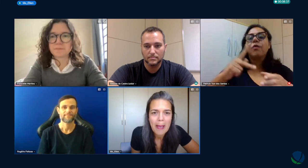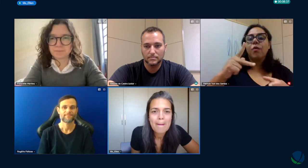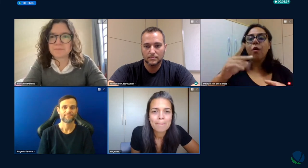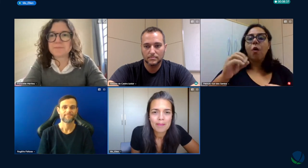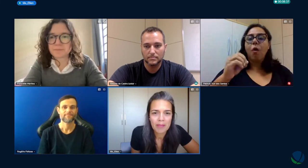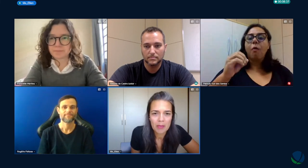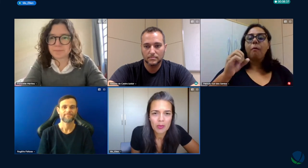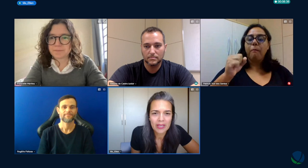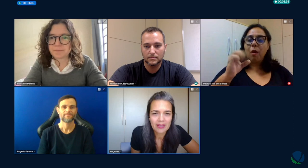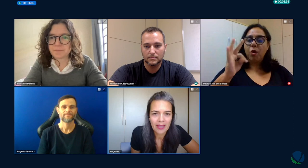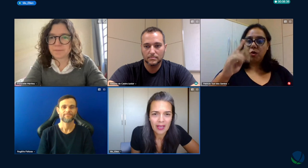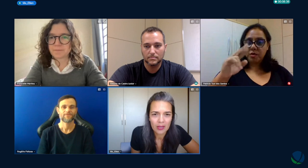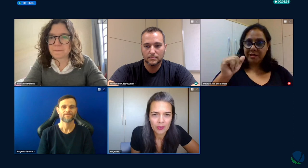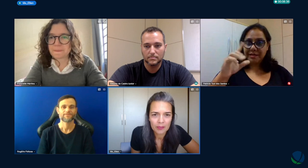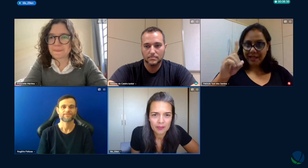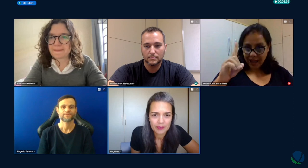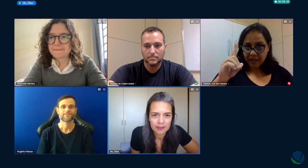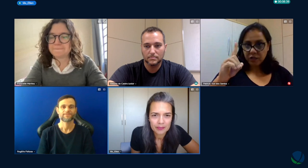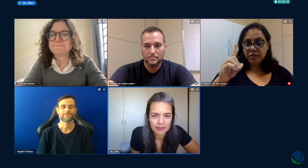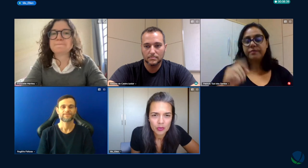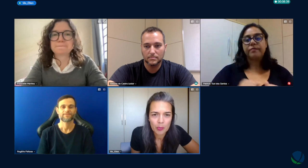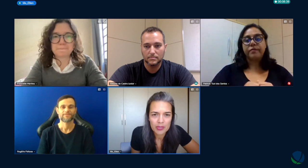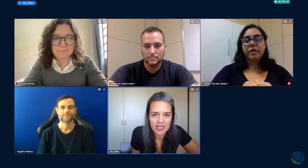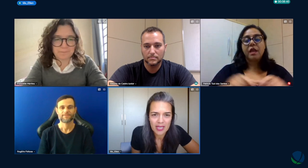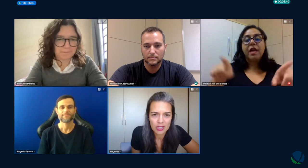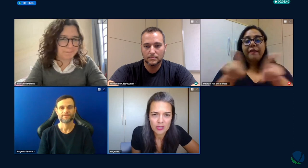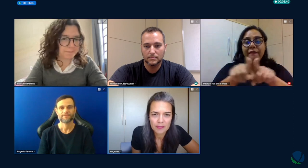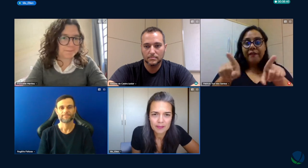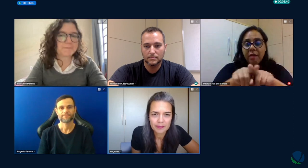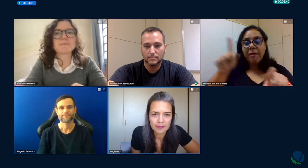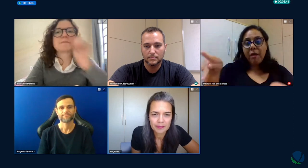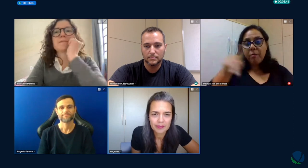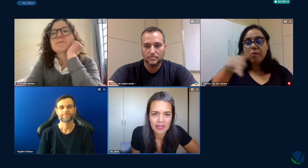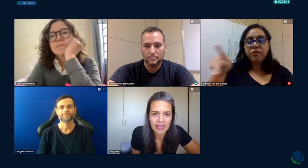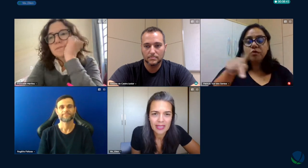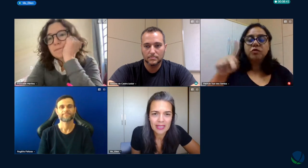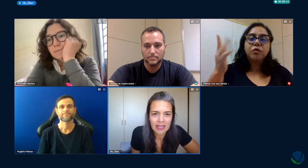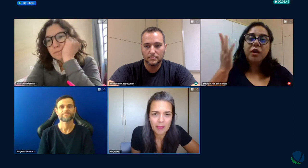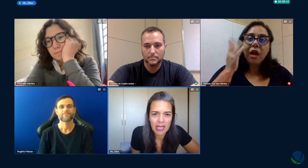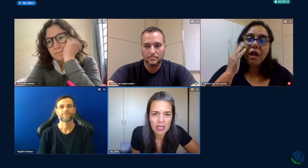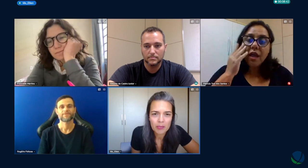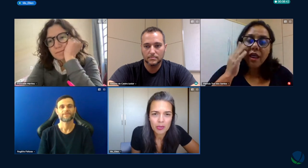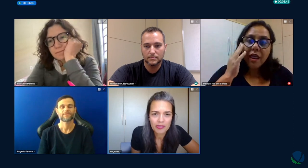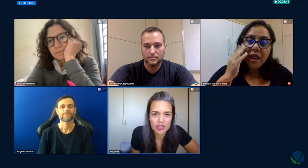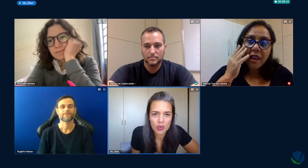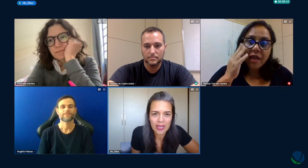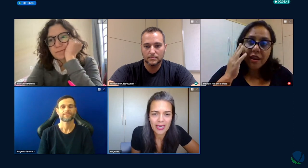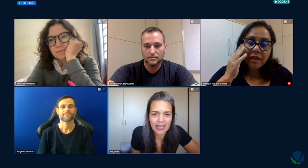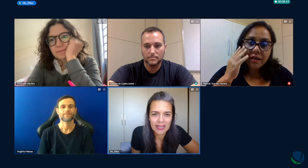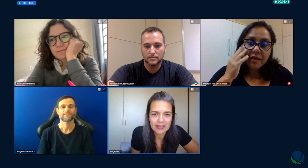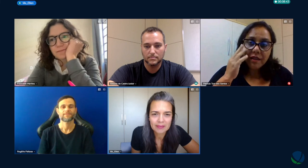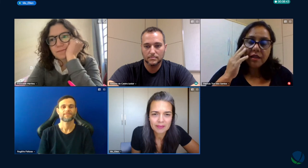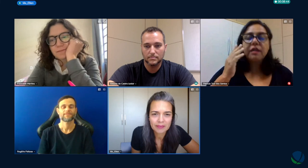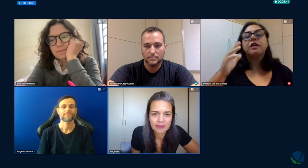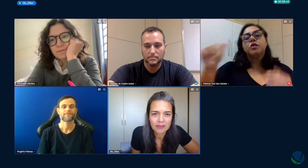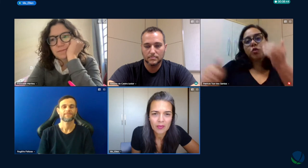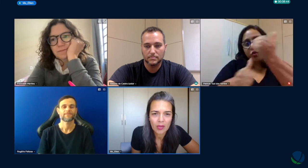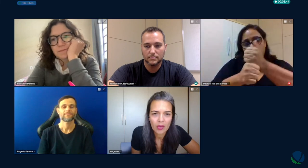Castro, membro interno do POSTRAD. E também professora